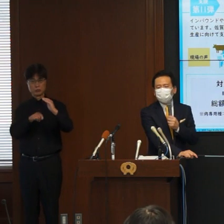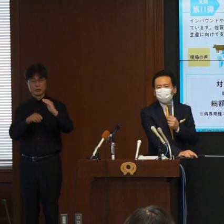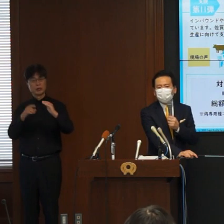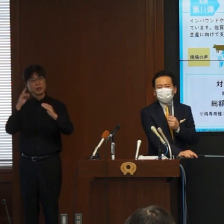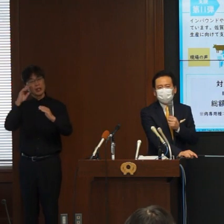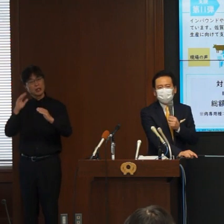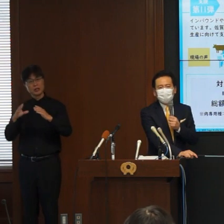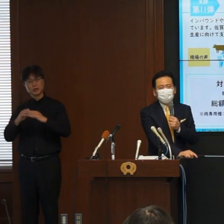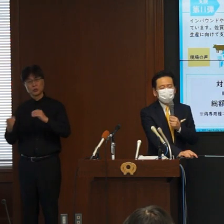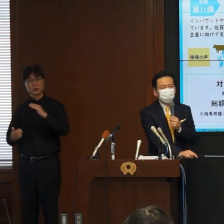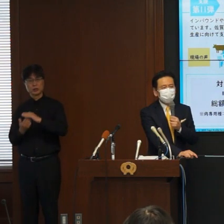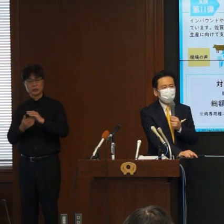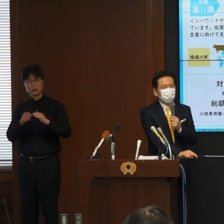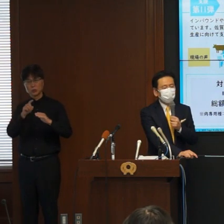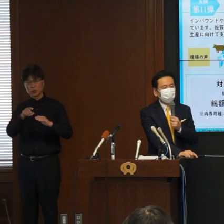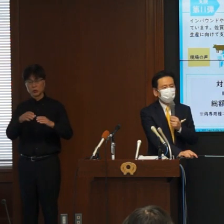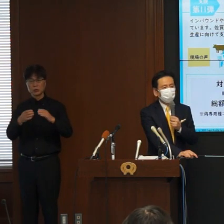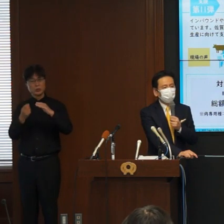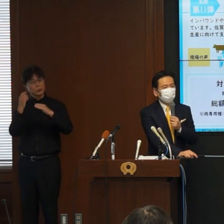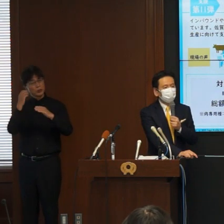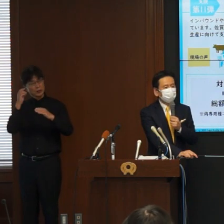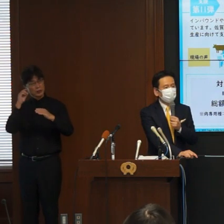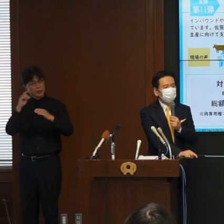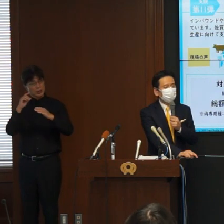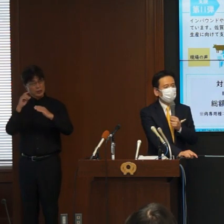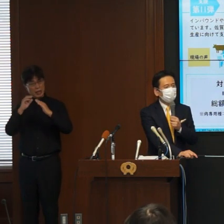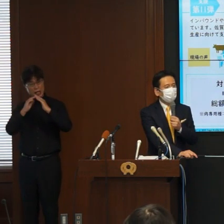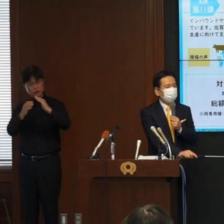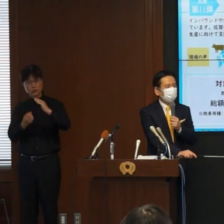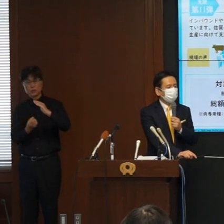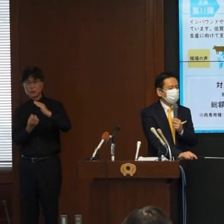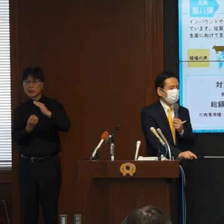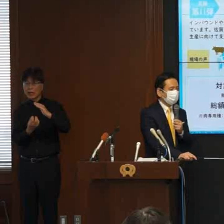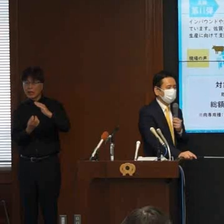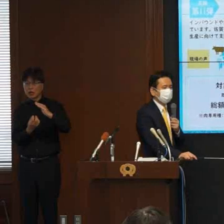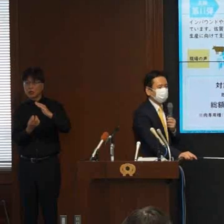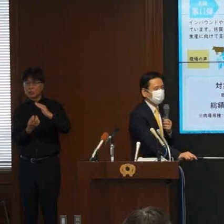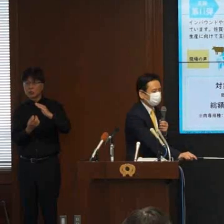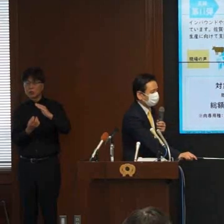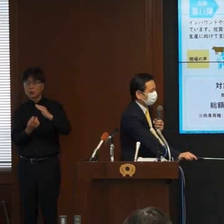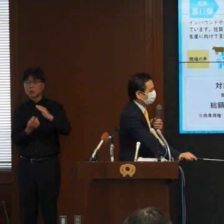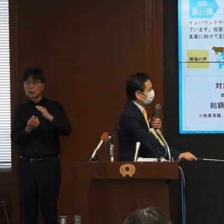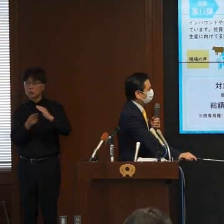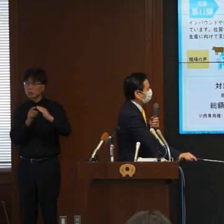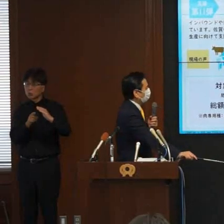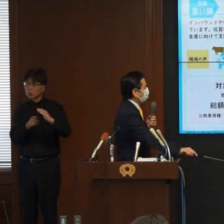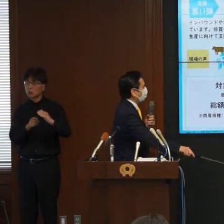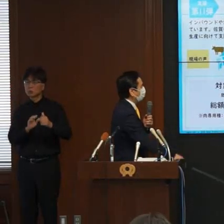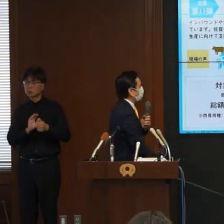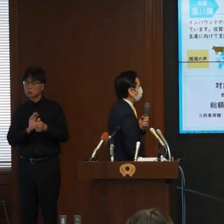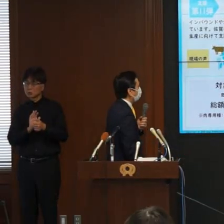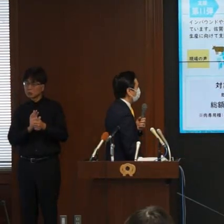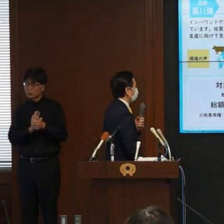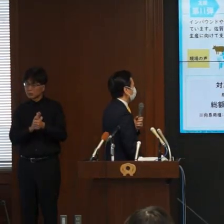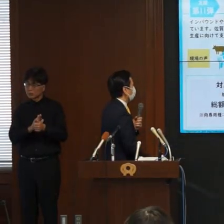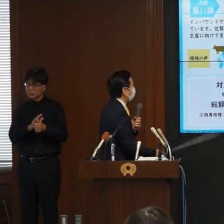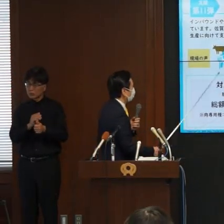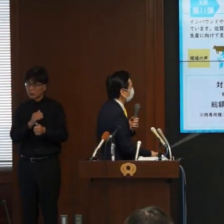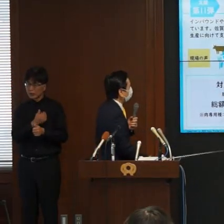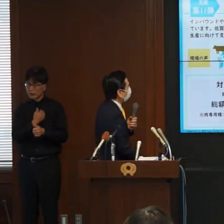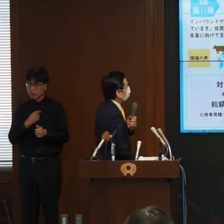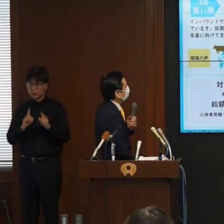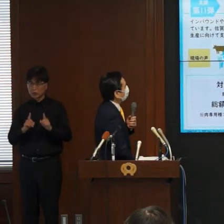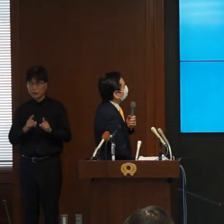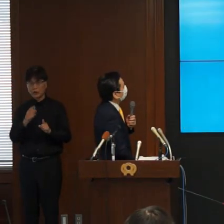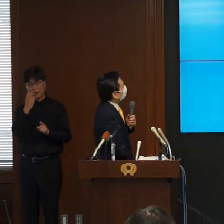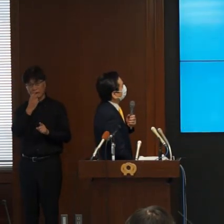贈答用がほとんどなので、そういったところというのもよく注視しながら、さらなる支援、必要かどうかというところも見極めていきたいと思っています。